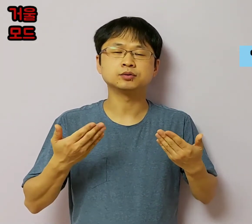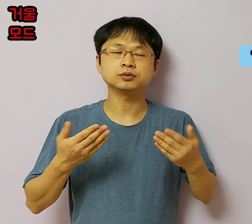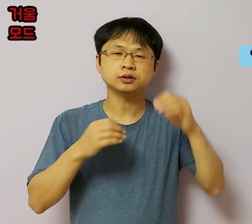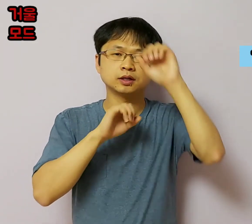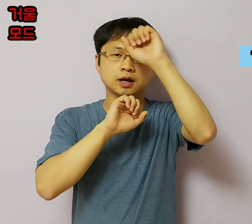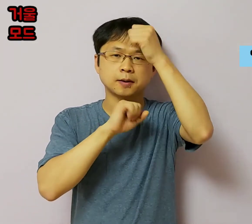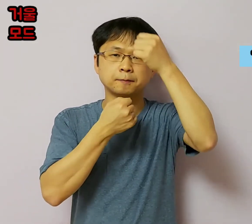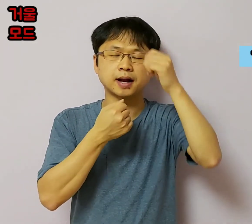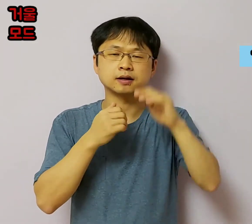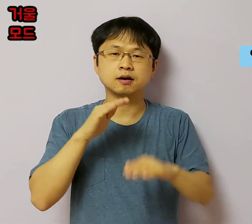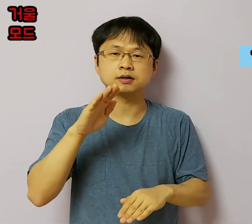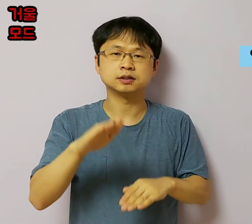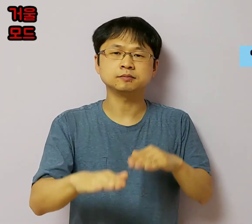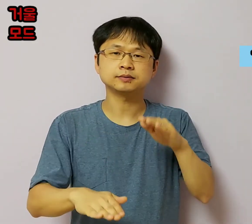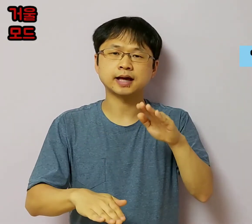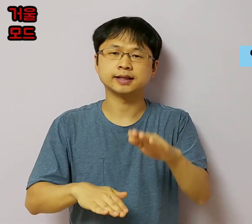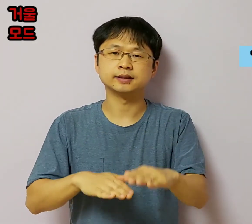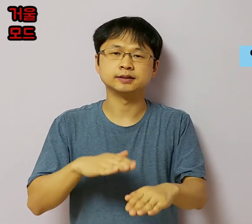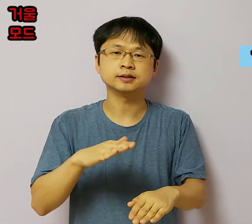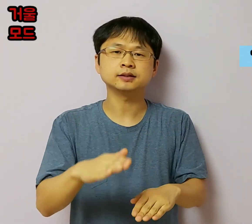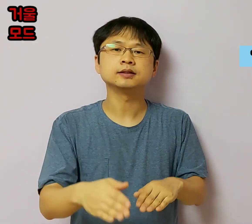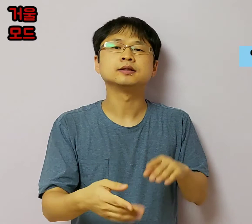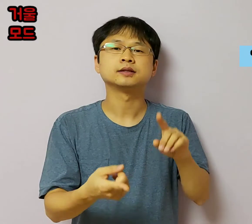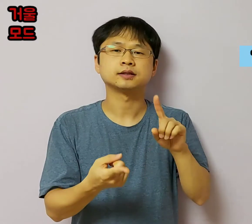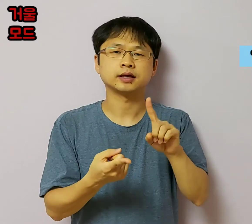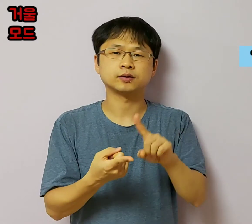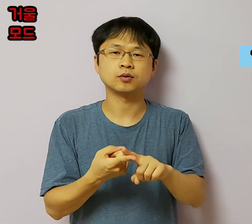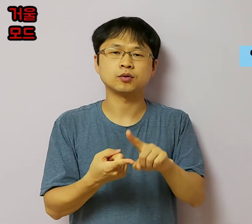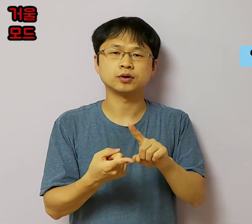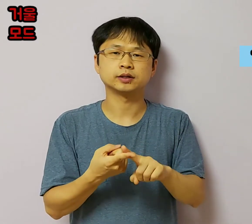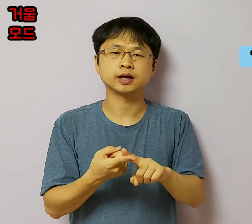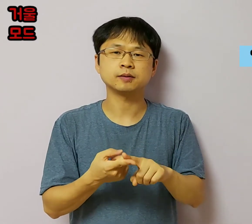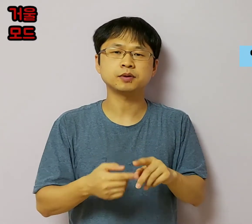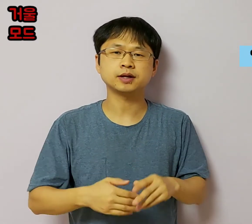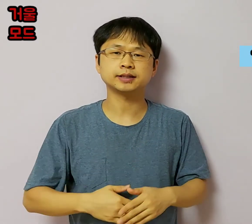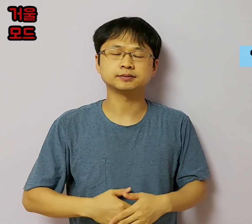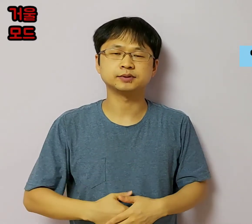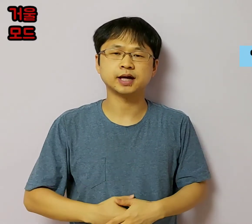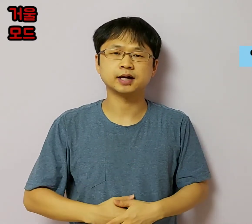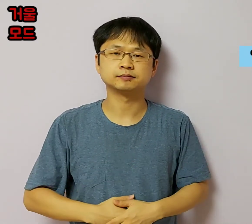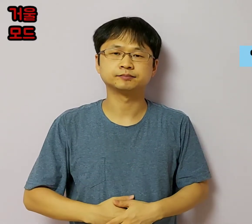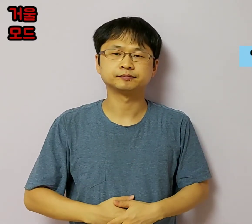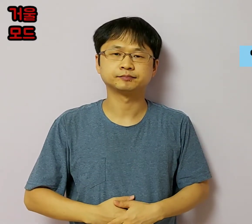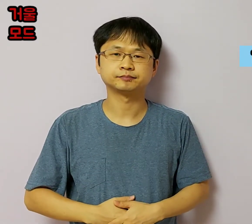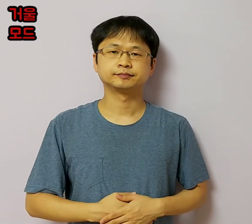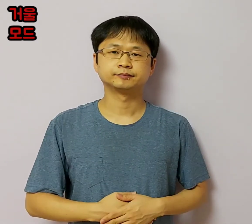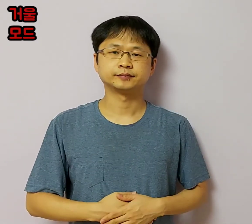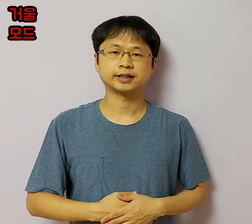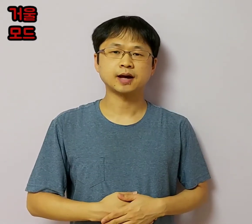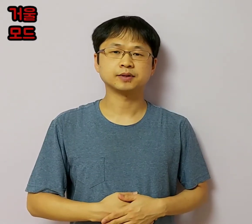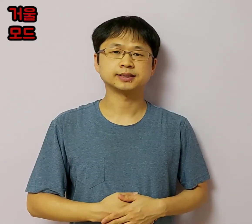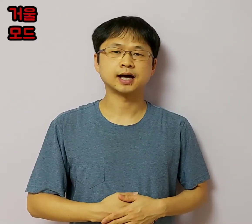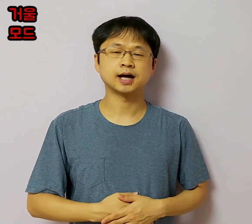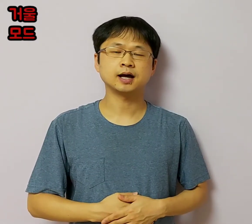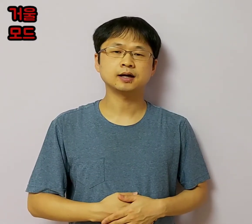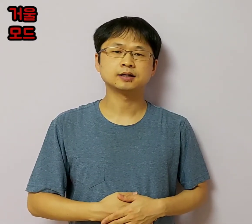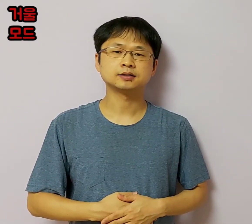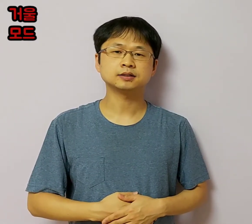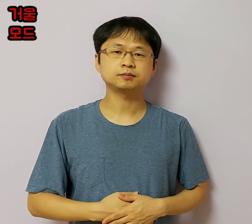가벼운 발걸음 닿는 대로 이렇게 표현하였습니다. 네, 다음 가사